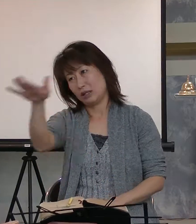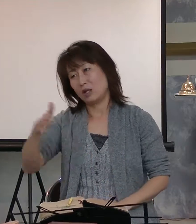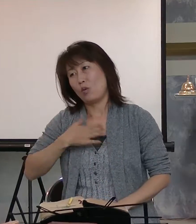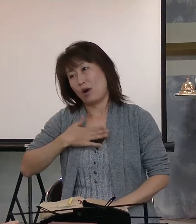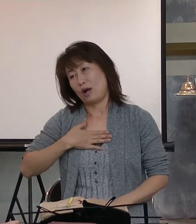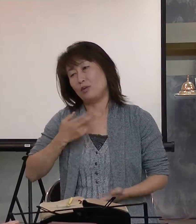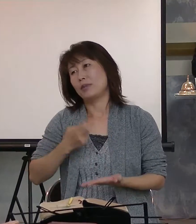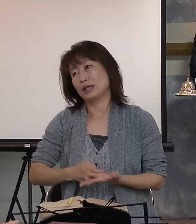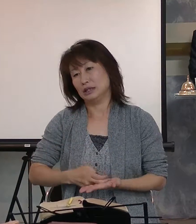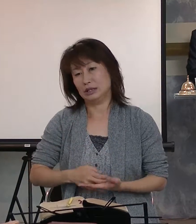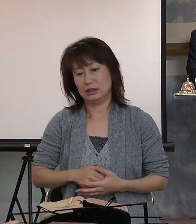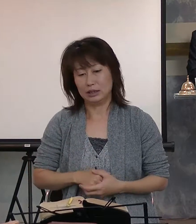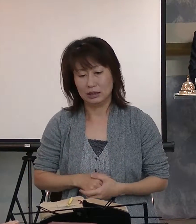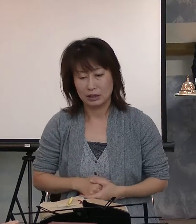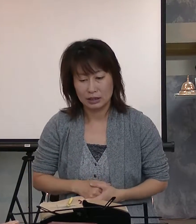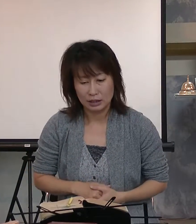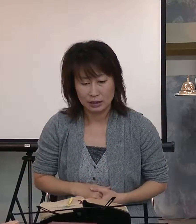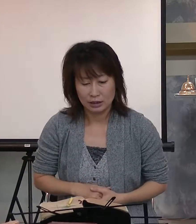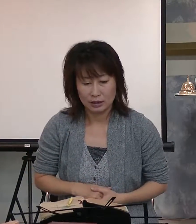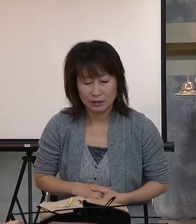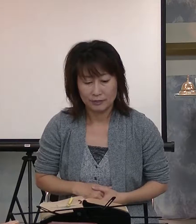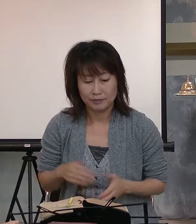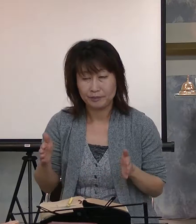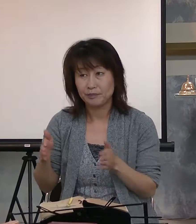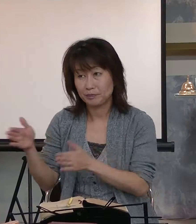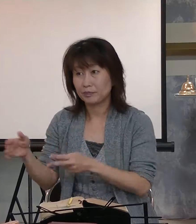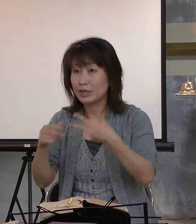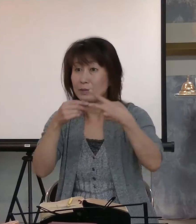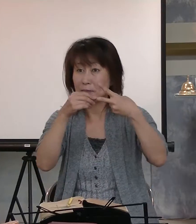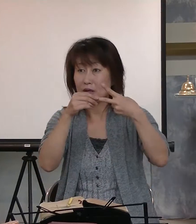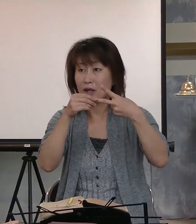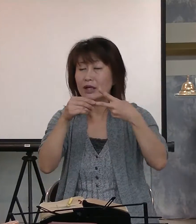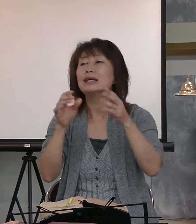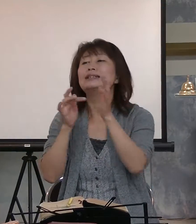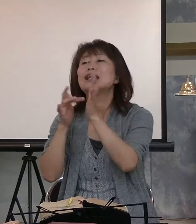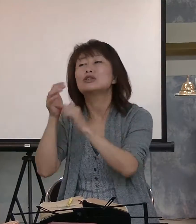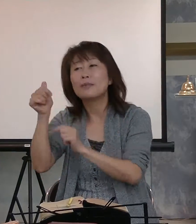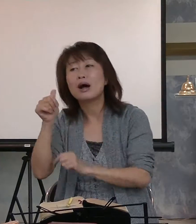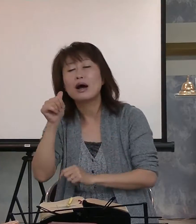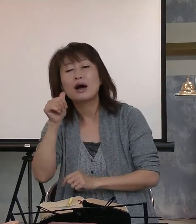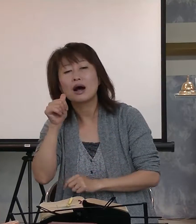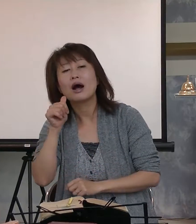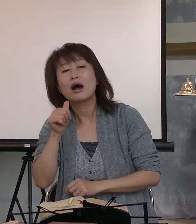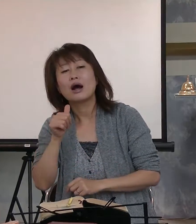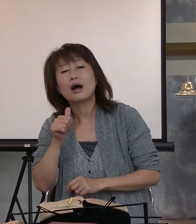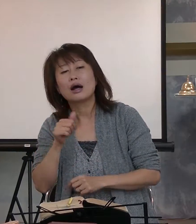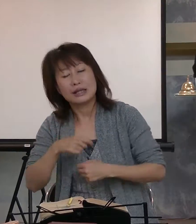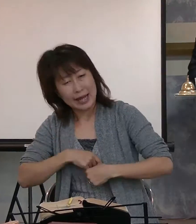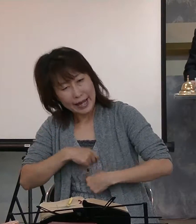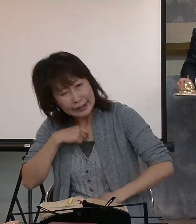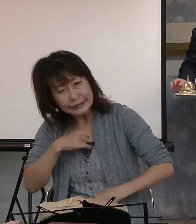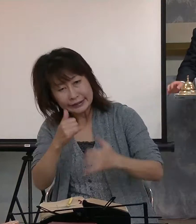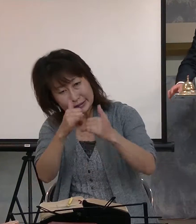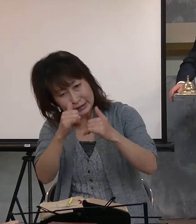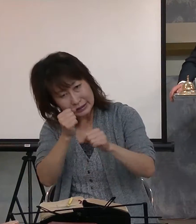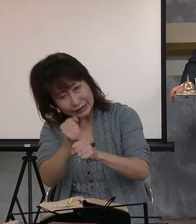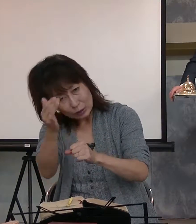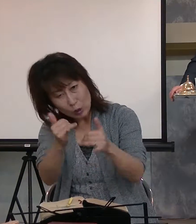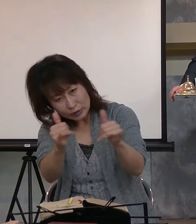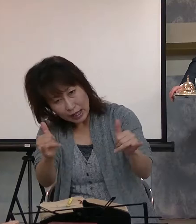目には、イエス様が正しい信仰者と、見ている方は、